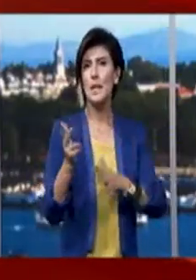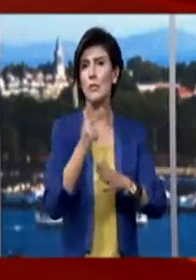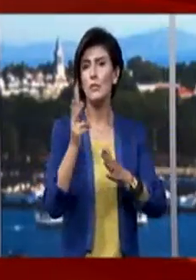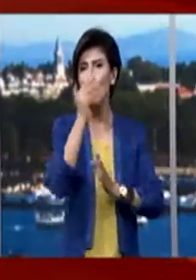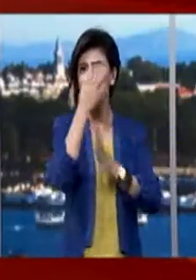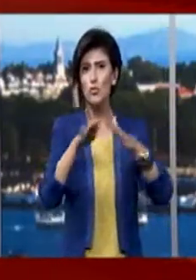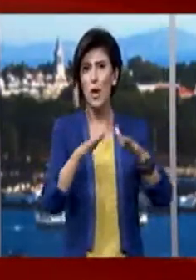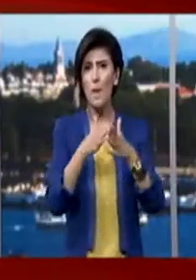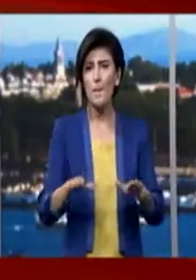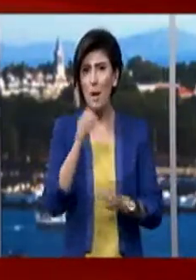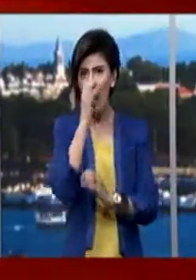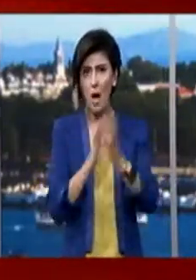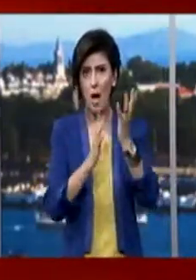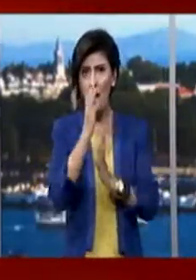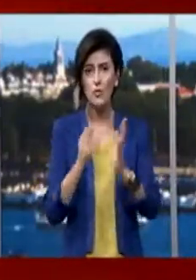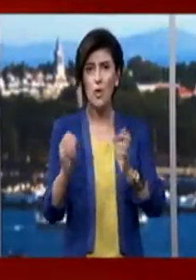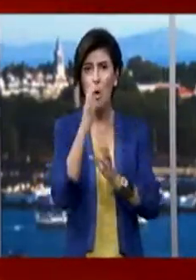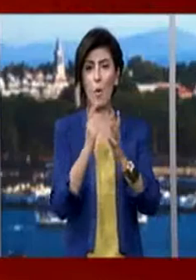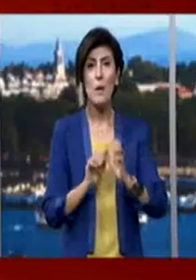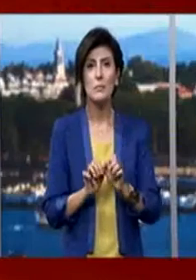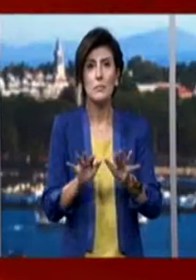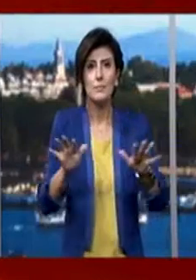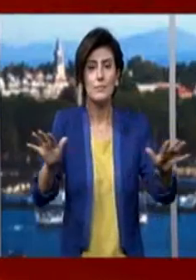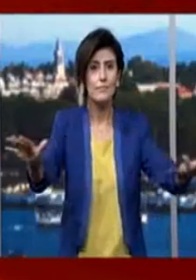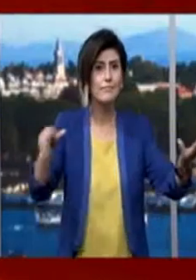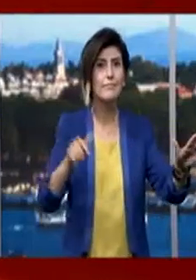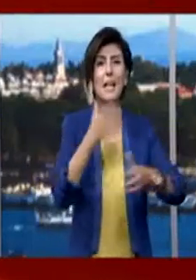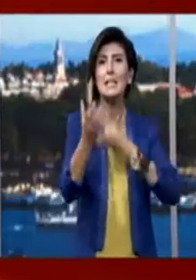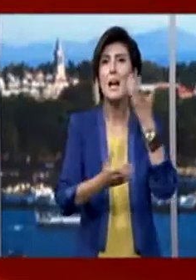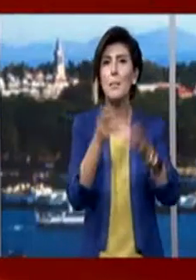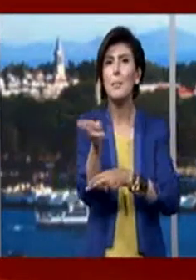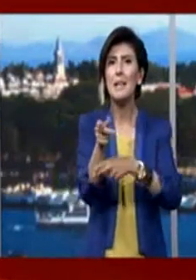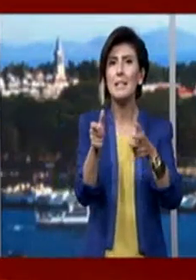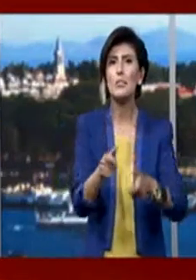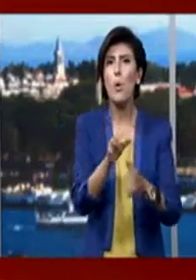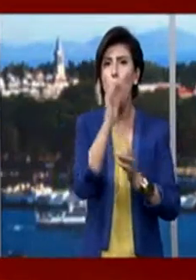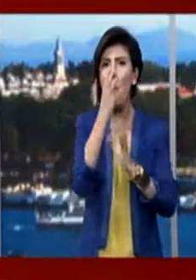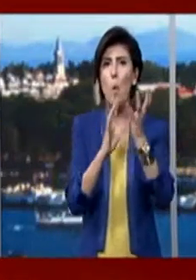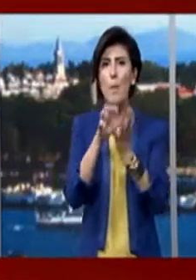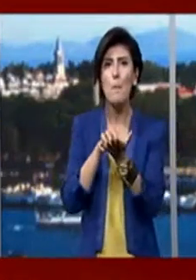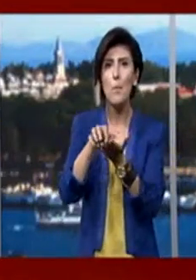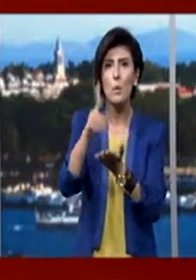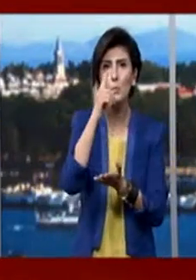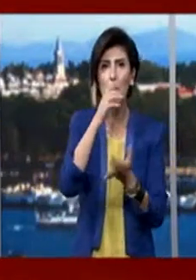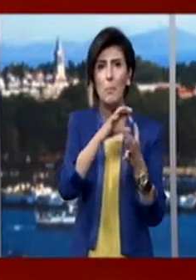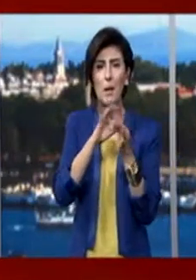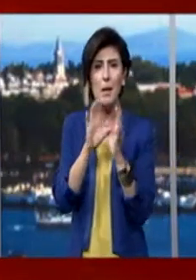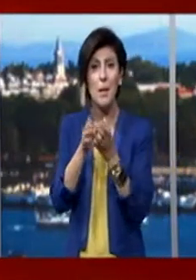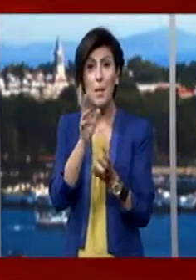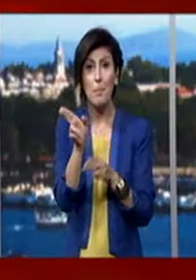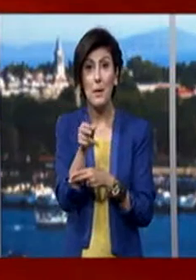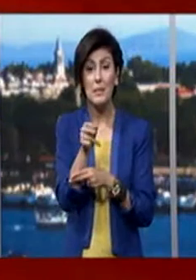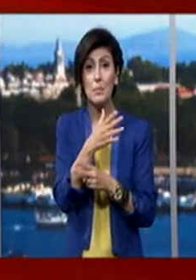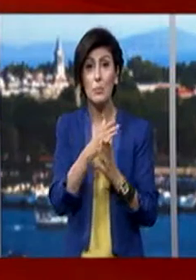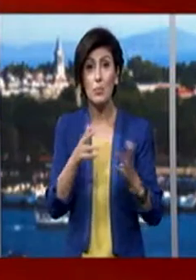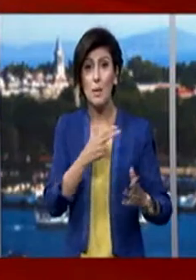çam ağaçlarının bulunduğu ormana yayıldı. Yangına Balıkesir Orman Bölge Müdürlüğü'ne bağlı ekiplerle Balıkesir Büyükşehir Belediyesi